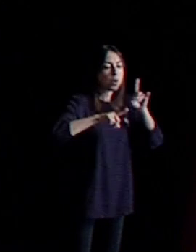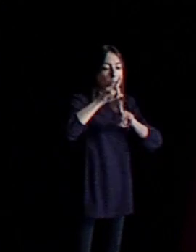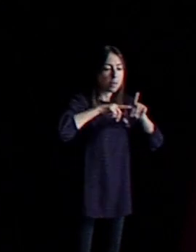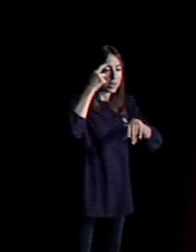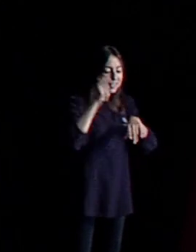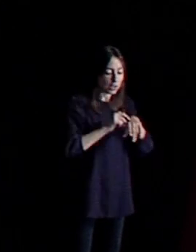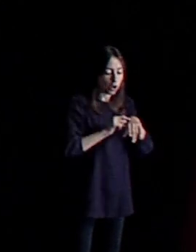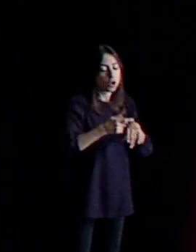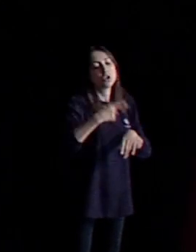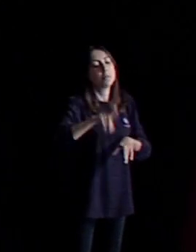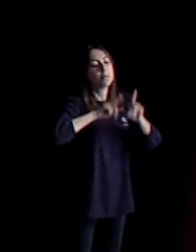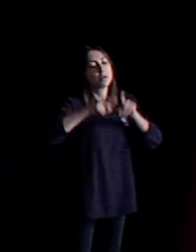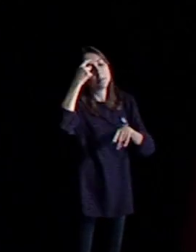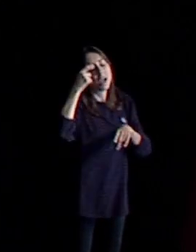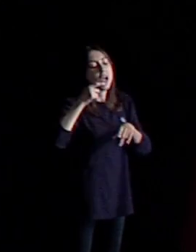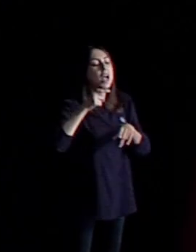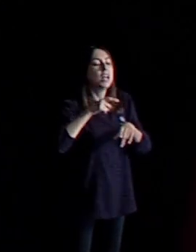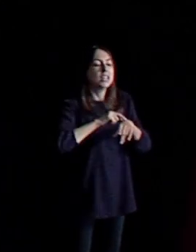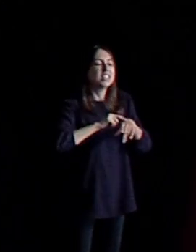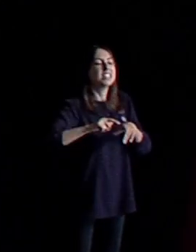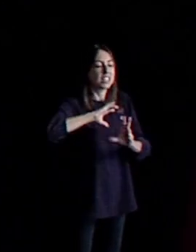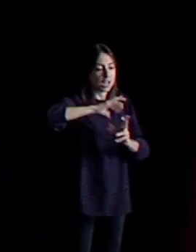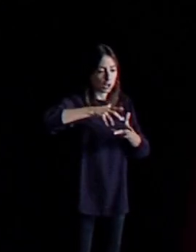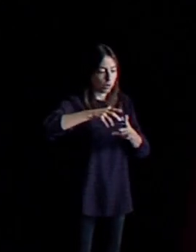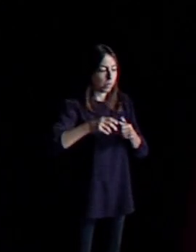y problemas psiquiátricos. Bien,